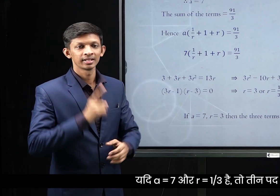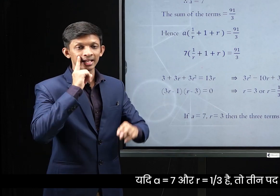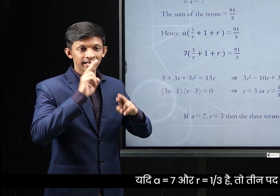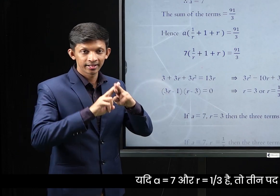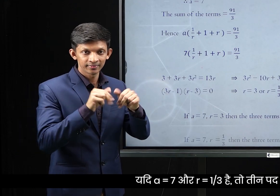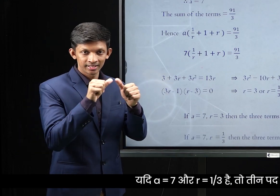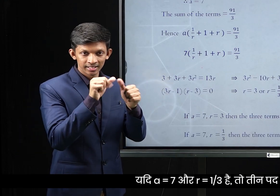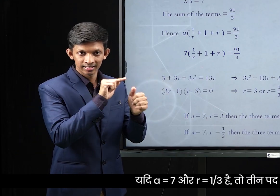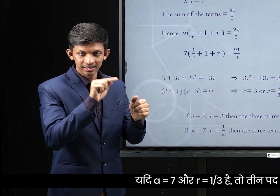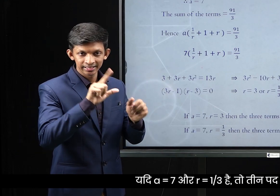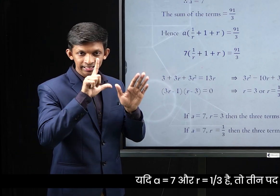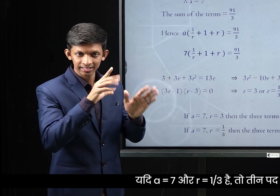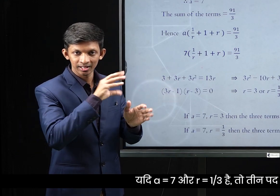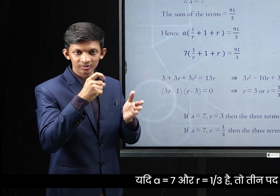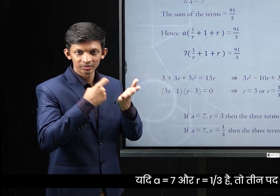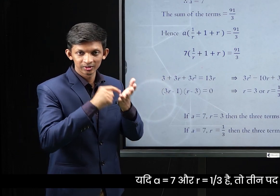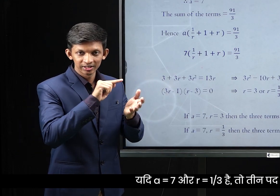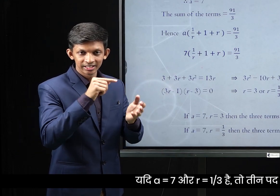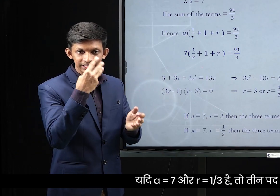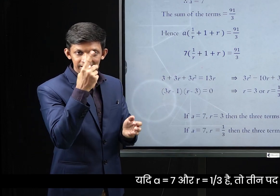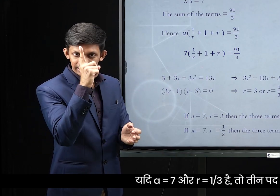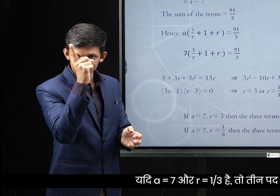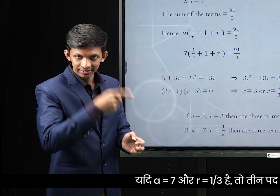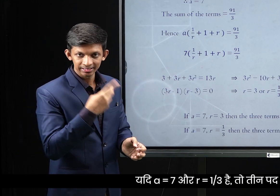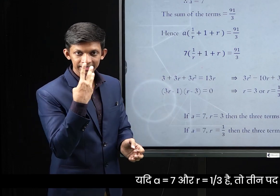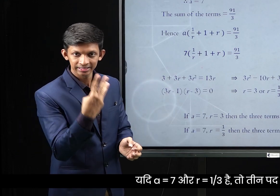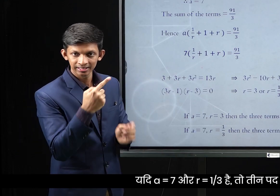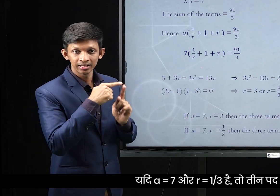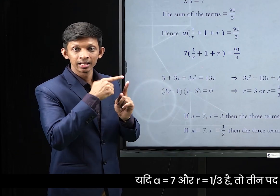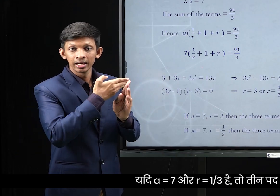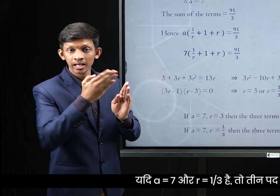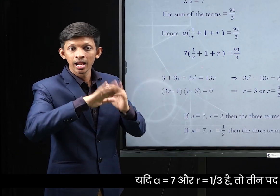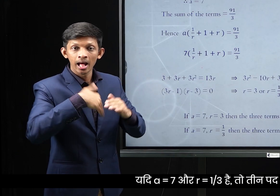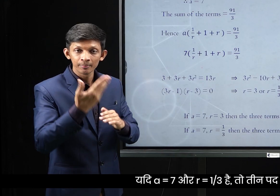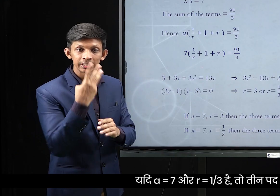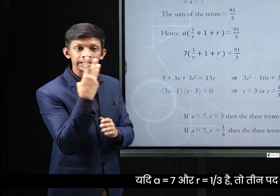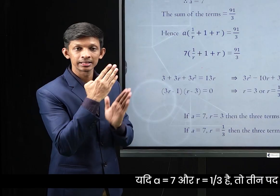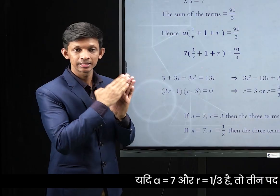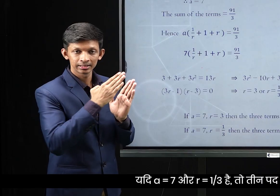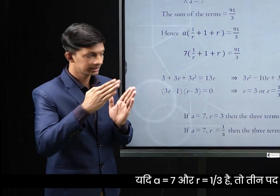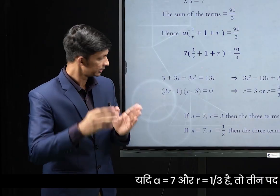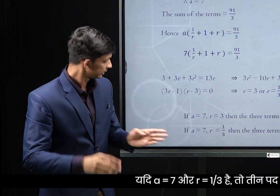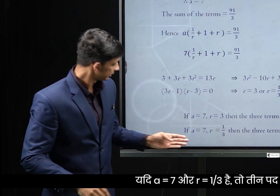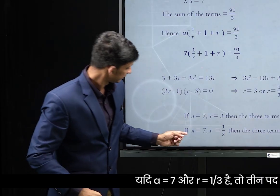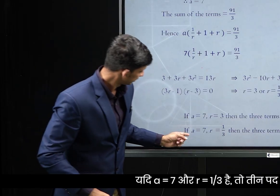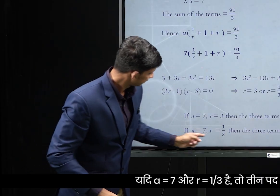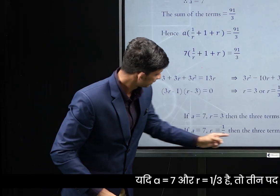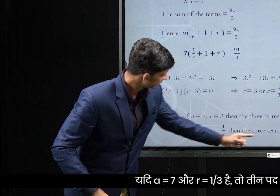यदि a इक्वल्स 7 और r इक्वल्स 1/3 है तो 3 पद 21 7 7/3